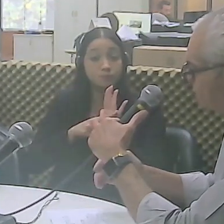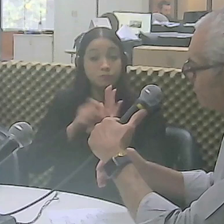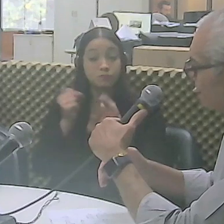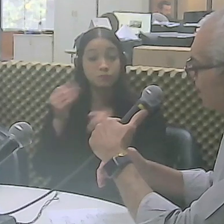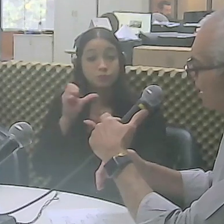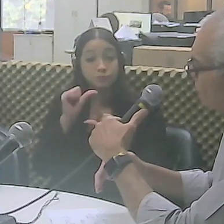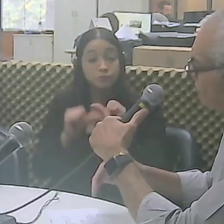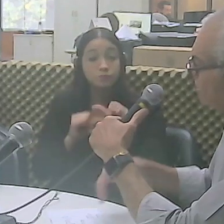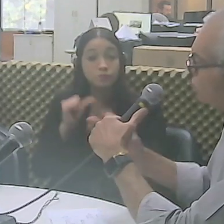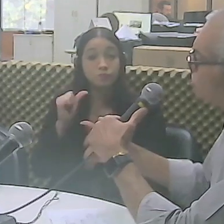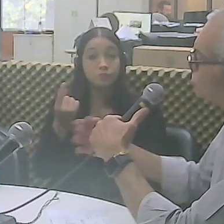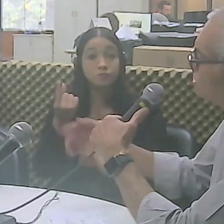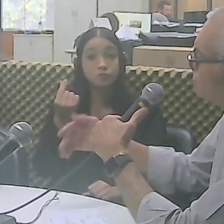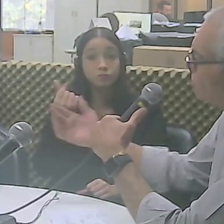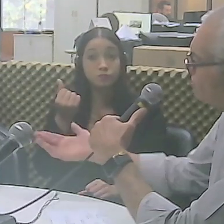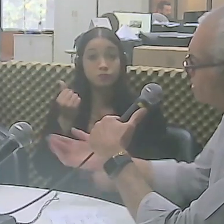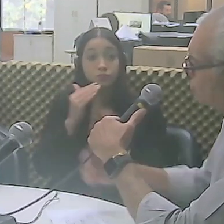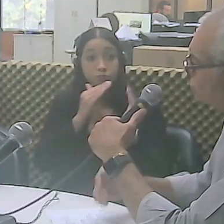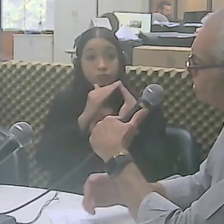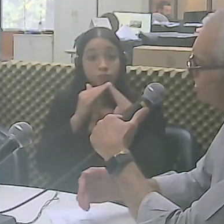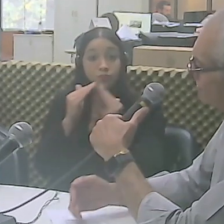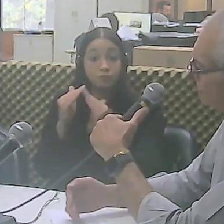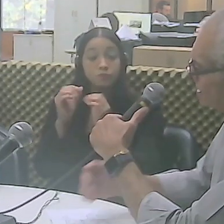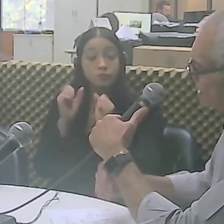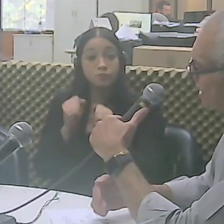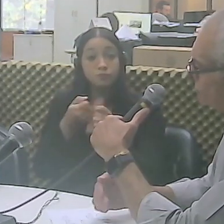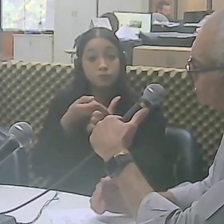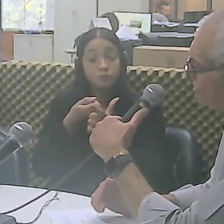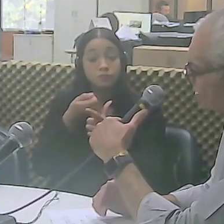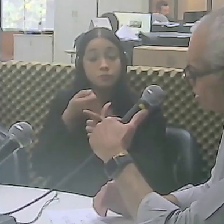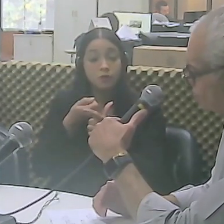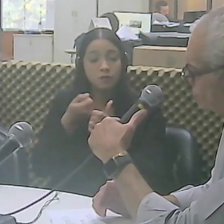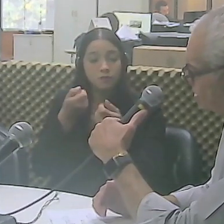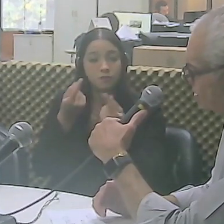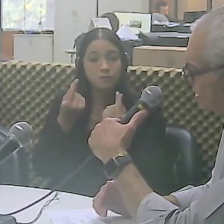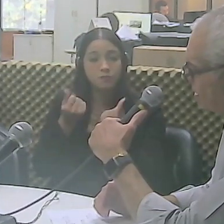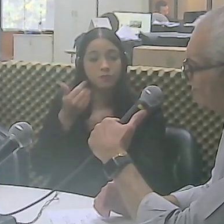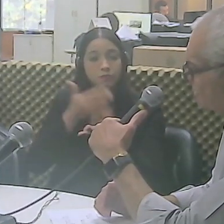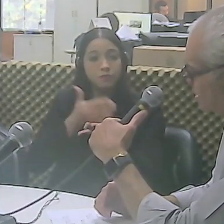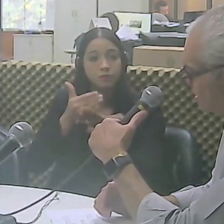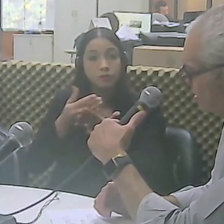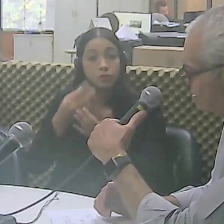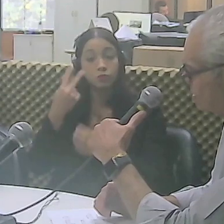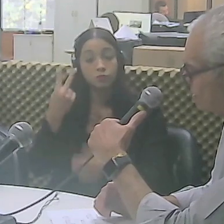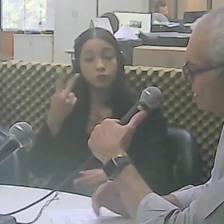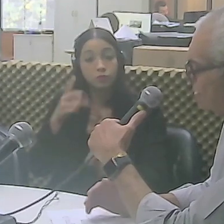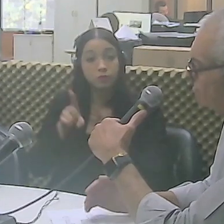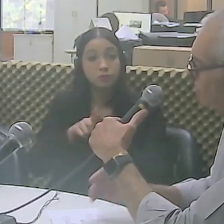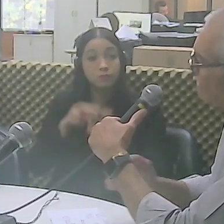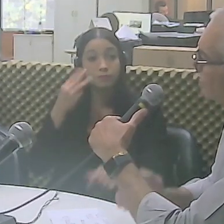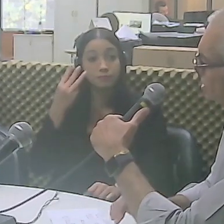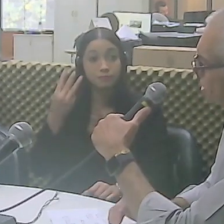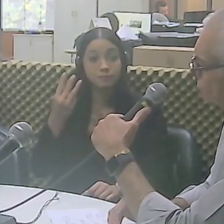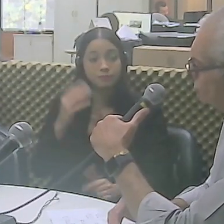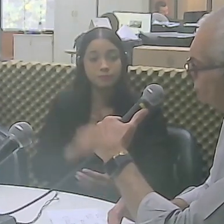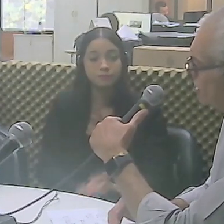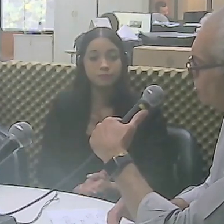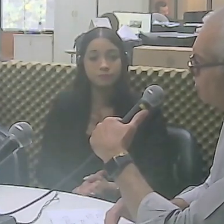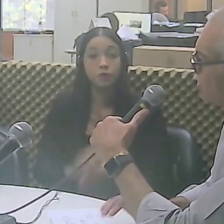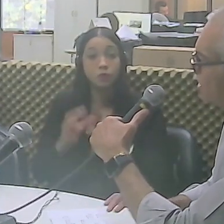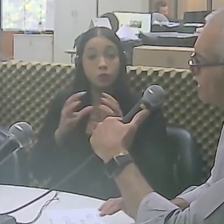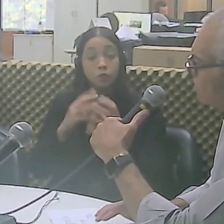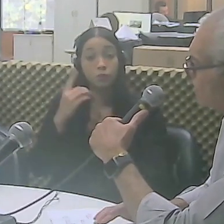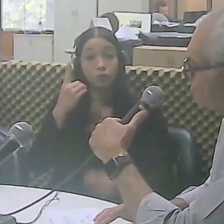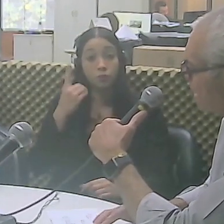atualizou o valor dos imóveis que podiam ser financiados na Faixa 2 e na Faixa 3. Para a Faixa 1,